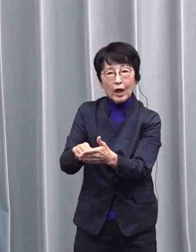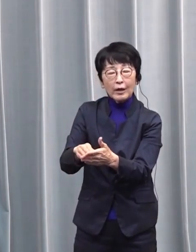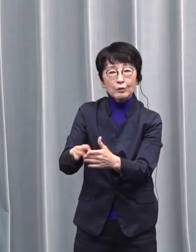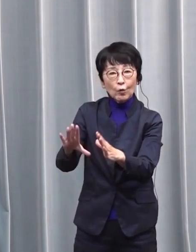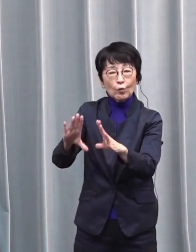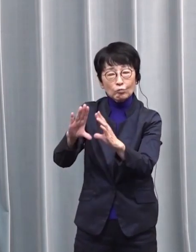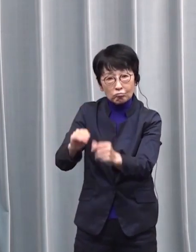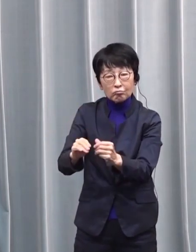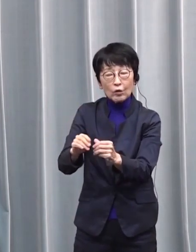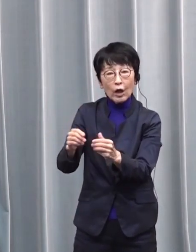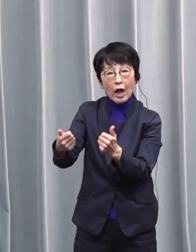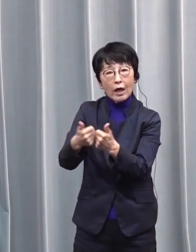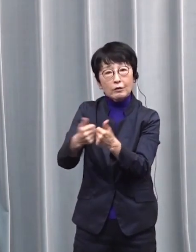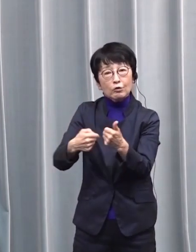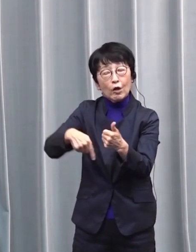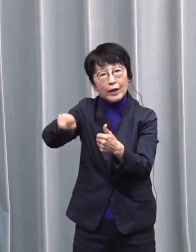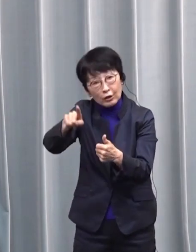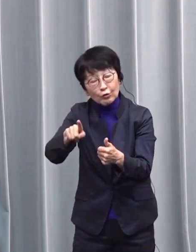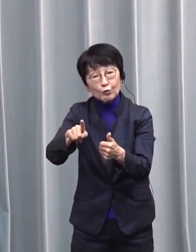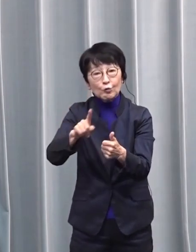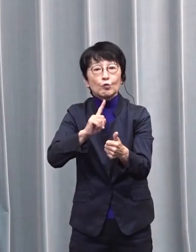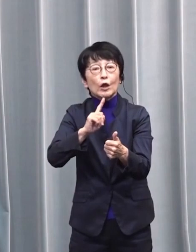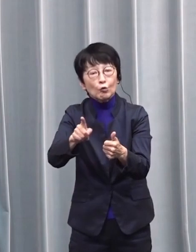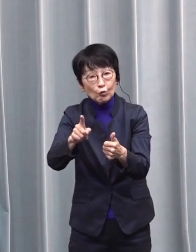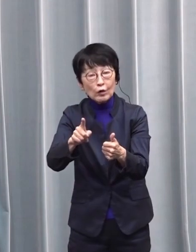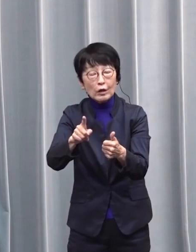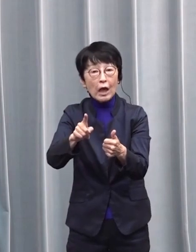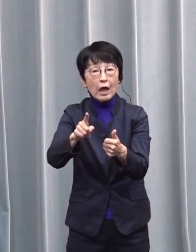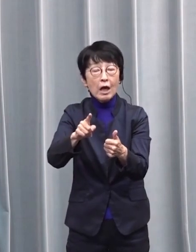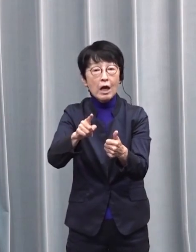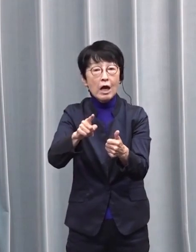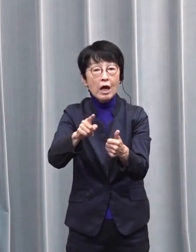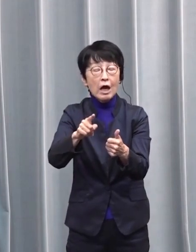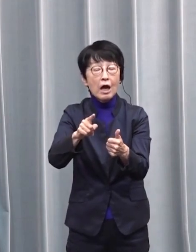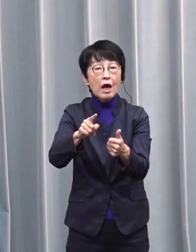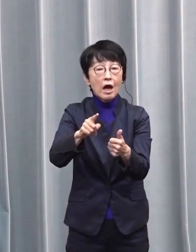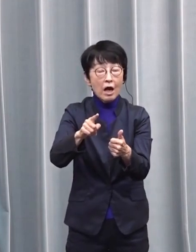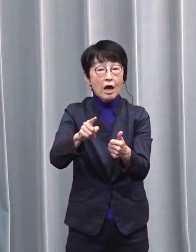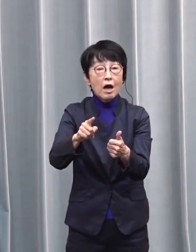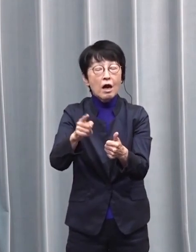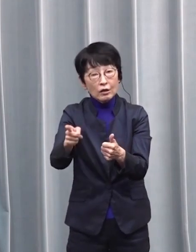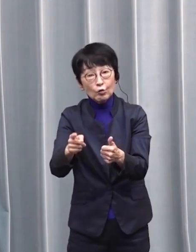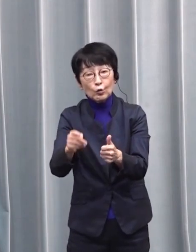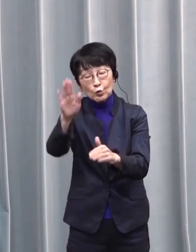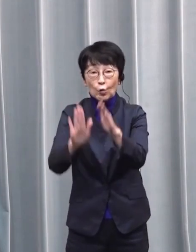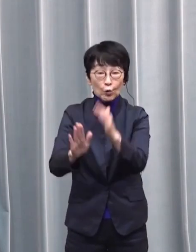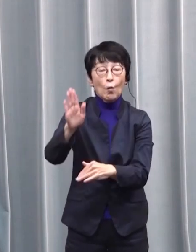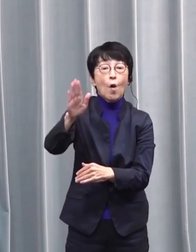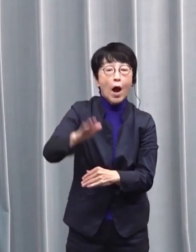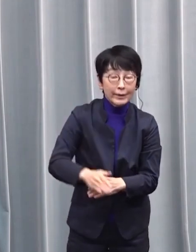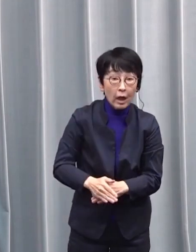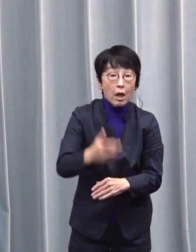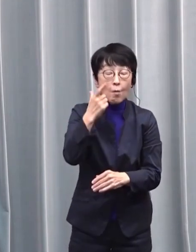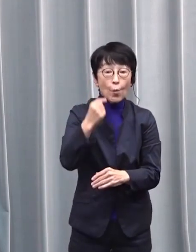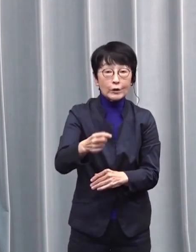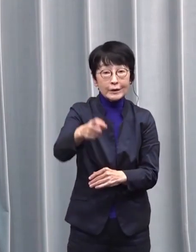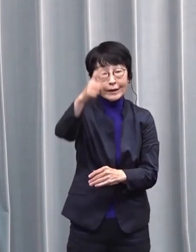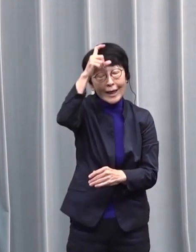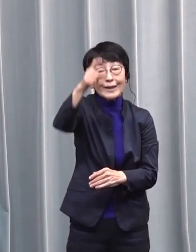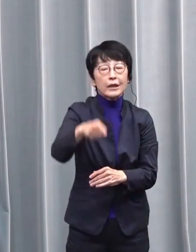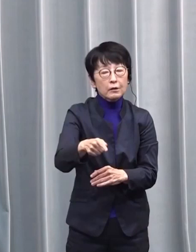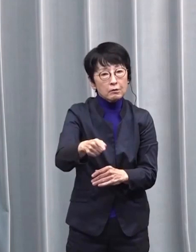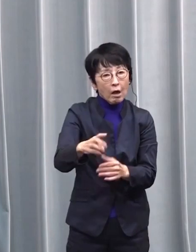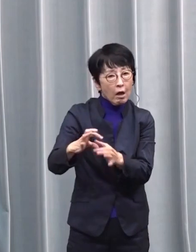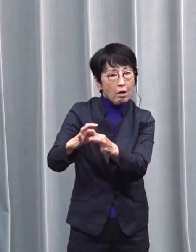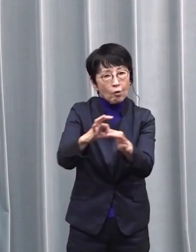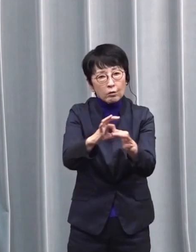この先、警察に行ったのか、被害届を出そうという女性の方に行ったのかわからないけれど、もし警察がこれに絡んでい